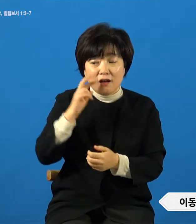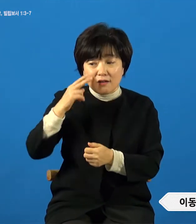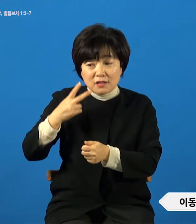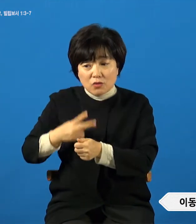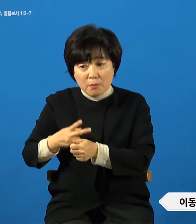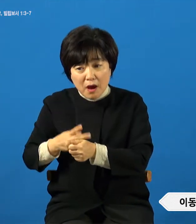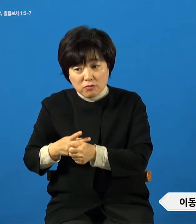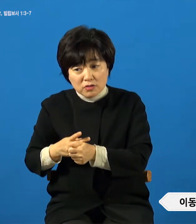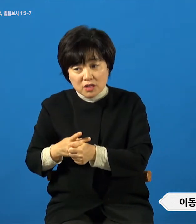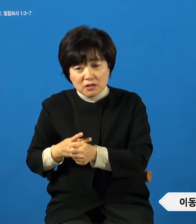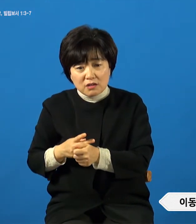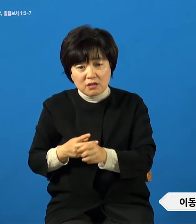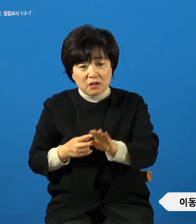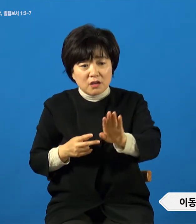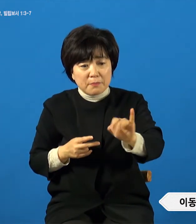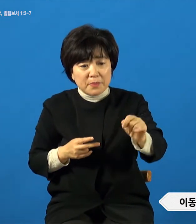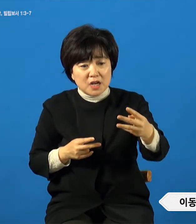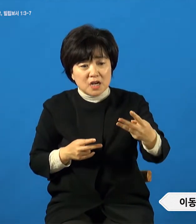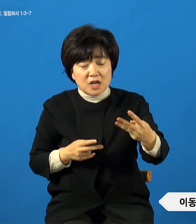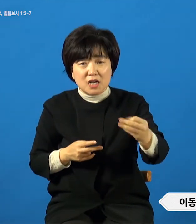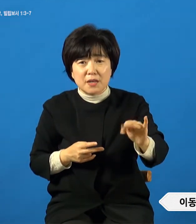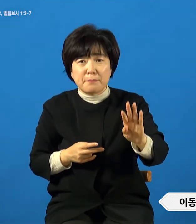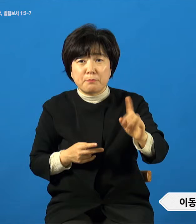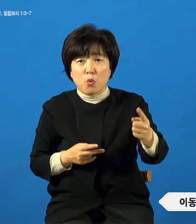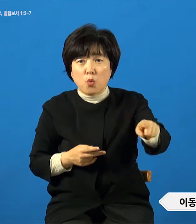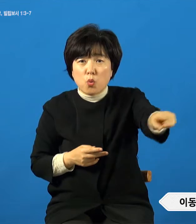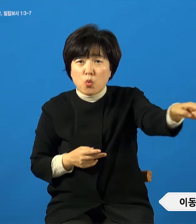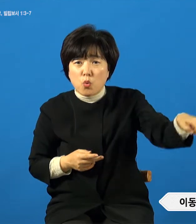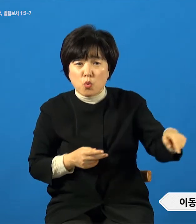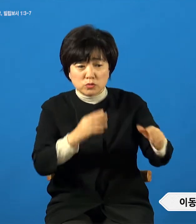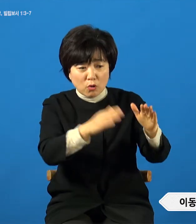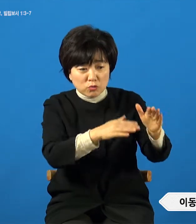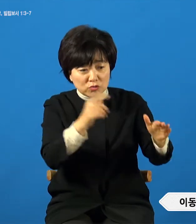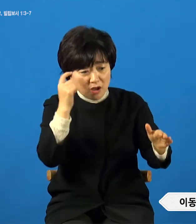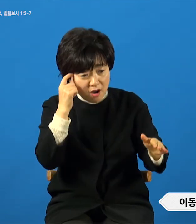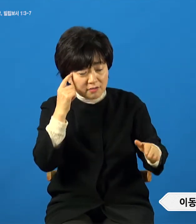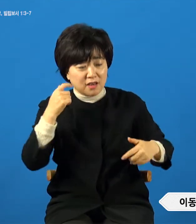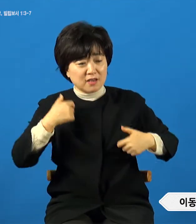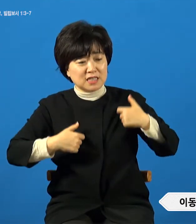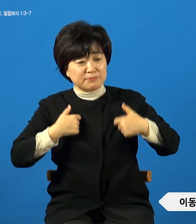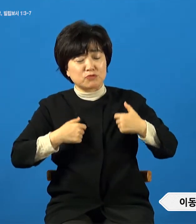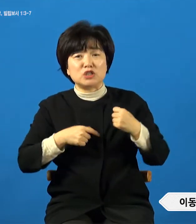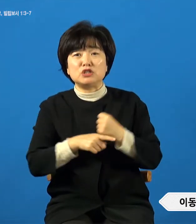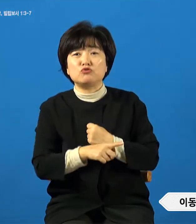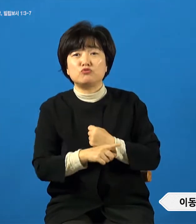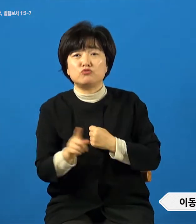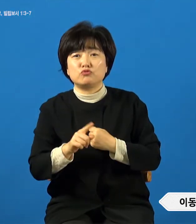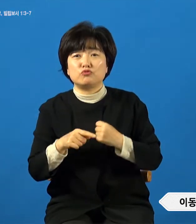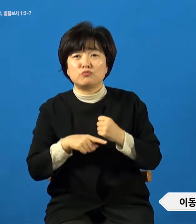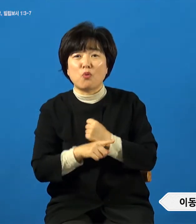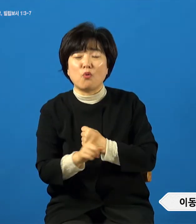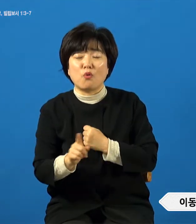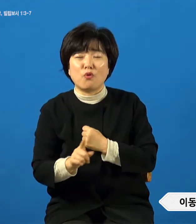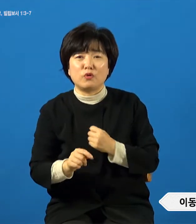바울이 그렇게 빌립보 성도를 생각하면서 기뻐할 수 있었던 이유, 기쁨의 이유 무엇 때문일까요?